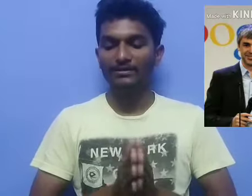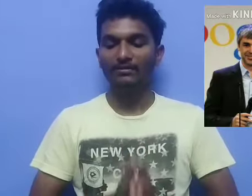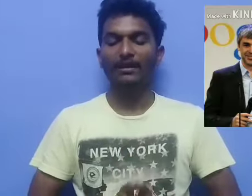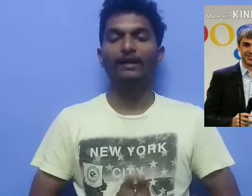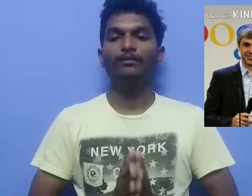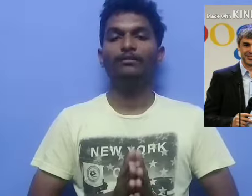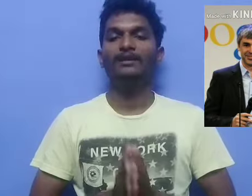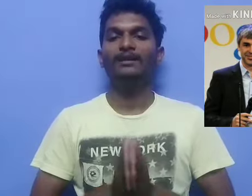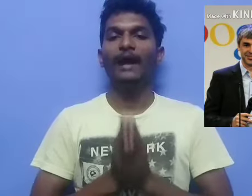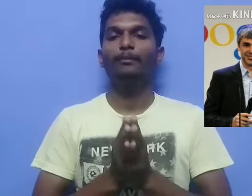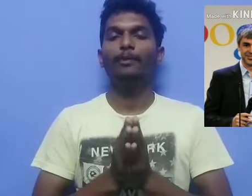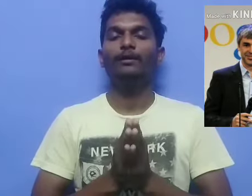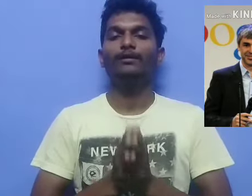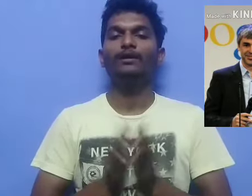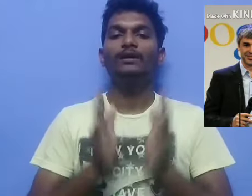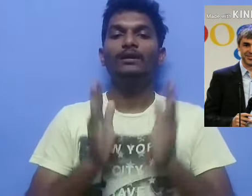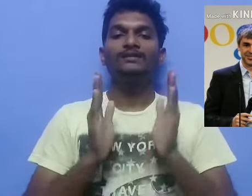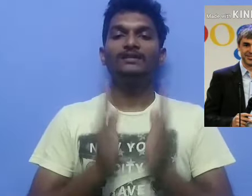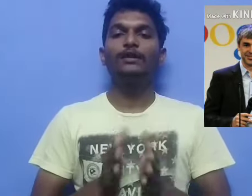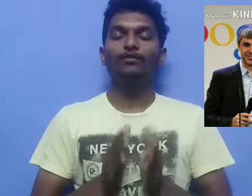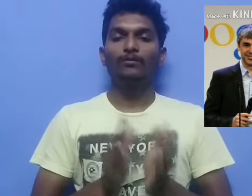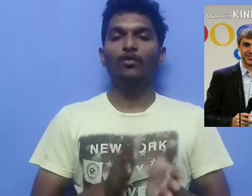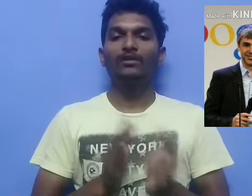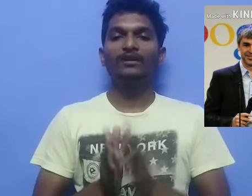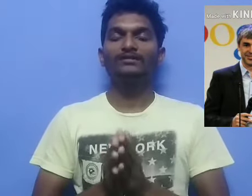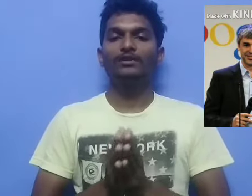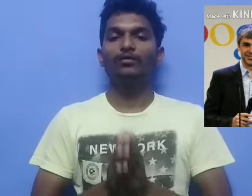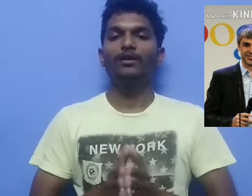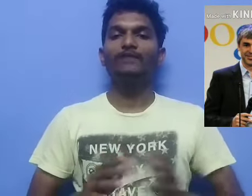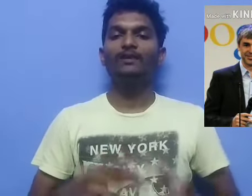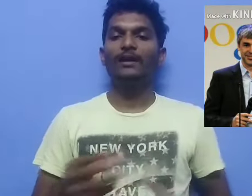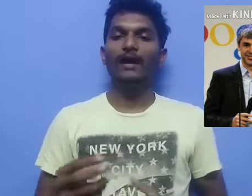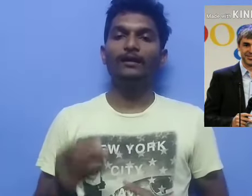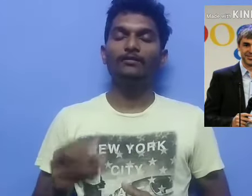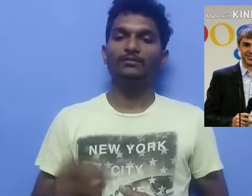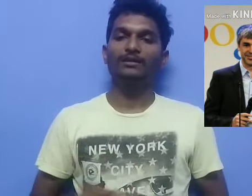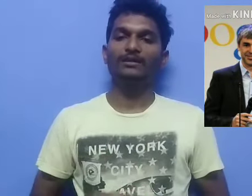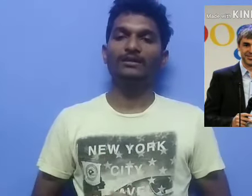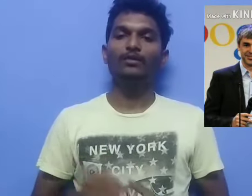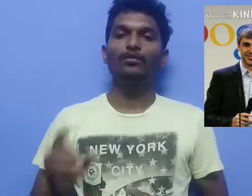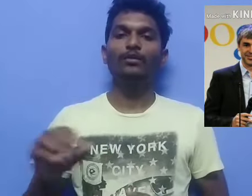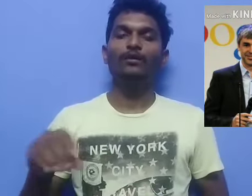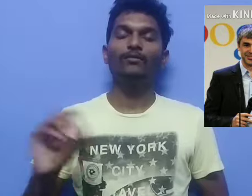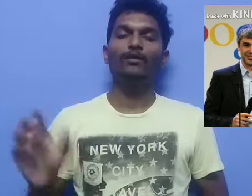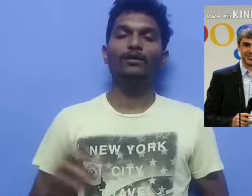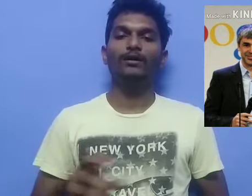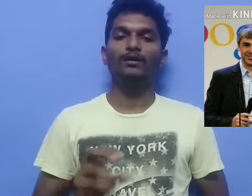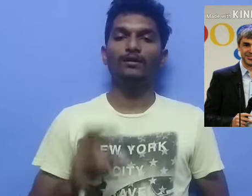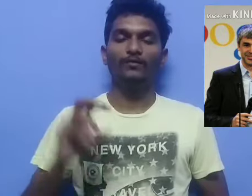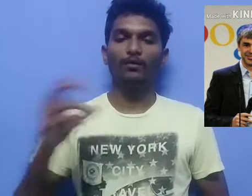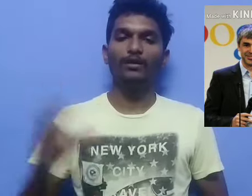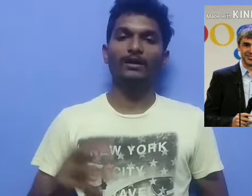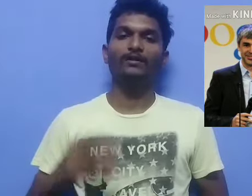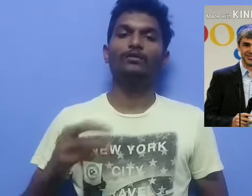அவங்க யார் அப்படின்னு பார்த்தீங்கன்னா ஆல்பாபேட்டோட சிஇஓ, ஃபவுண்டர் அண்ட் சிஇஓ. இவங்க யார் அப்படின்னு பார்த்தீங்கன்னா கூகுளில் ஃபோன் பண்ணாங்களே,